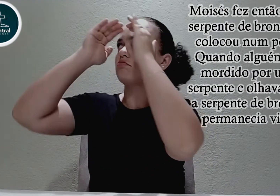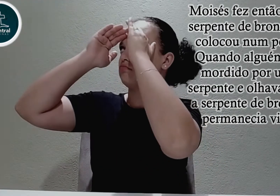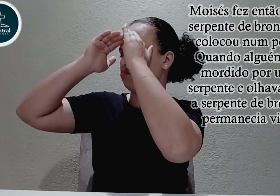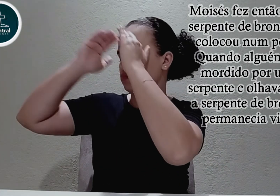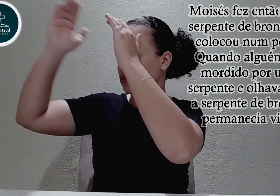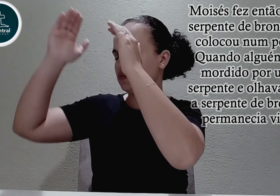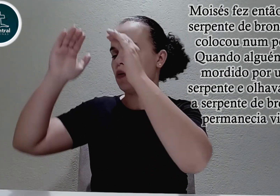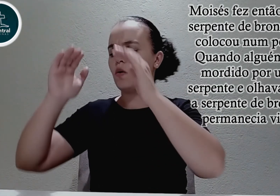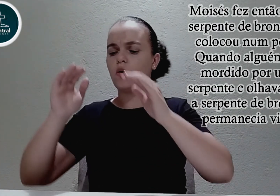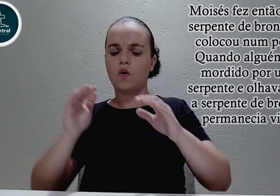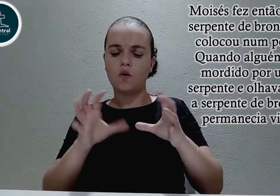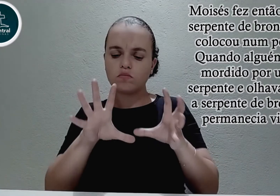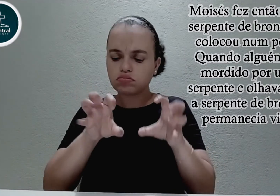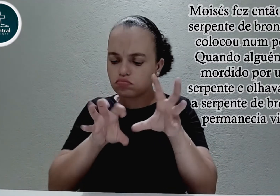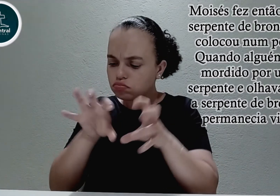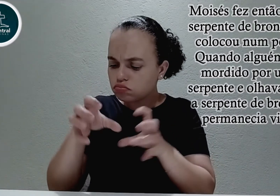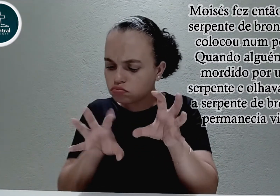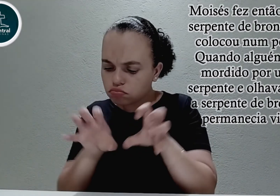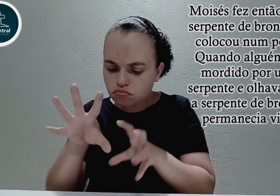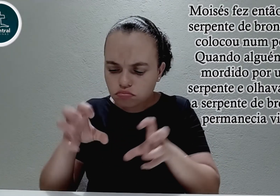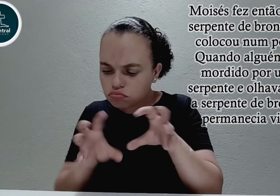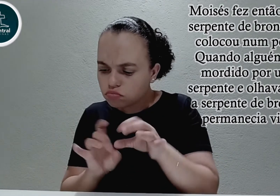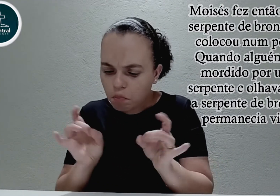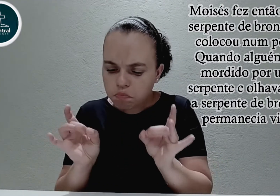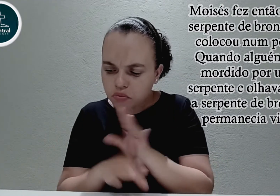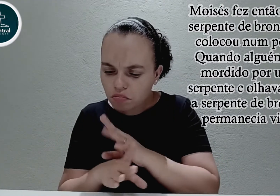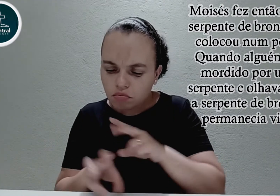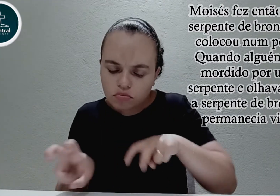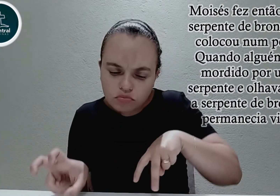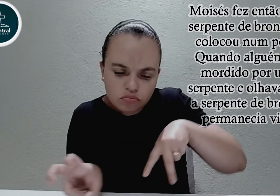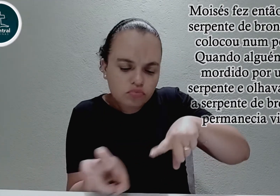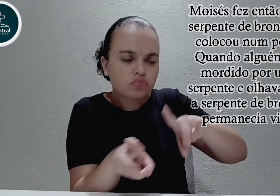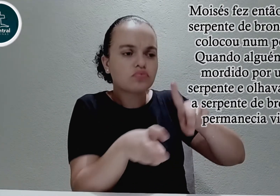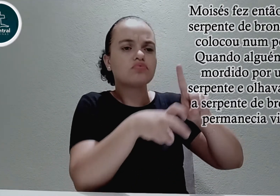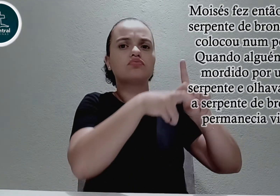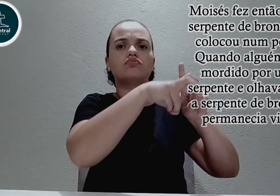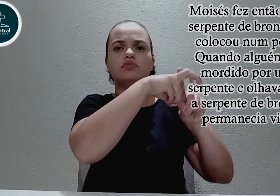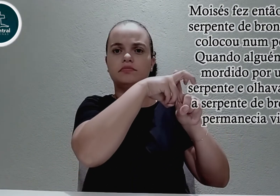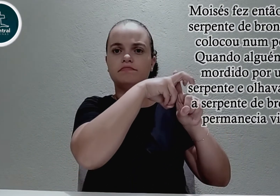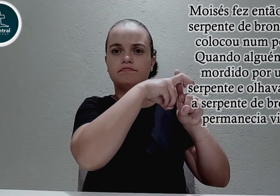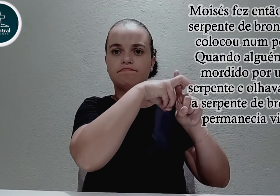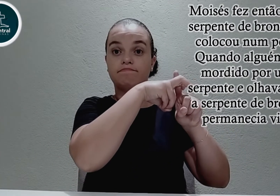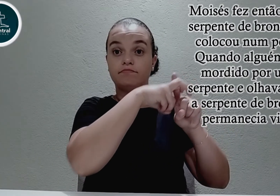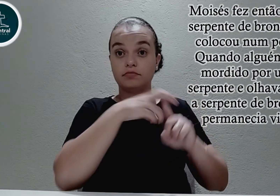Moisés fez então uma serpente de bronze e a colocou em um